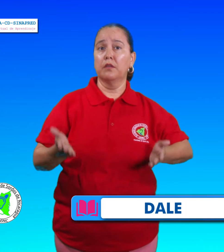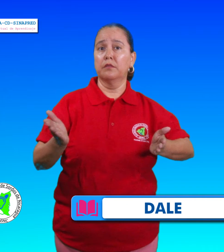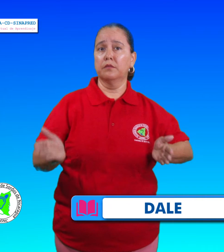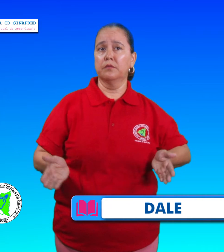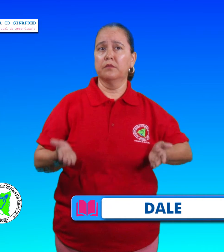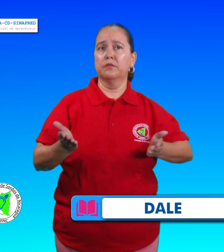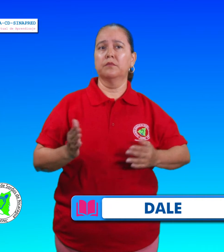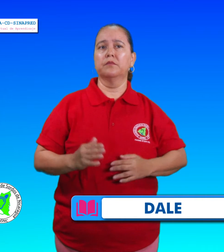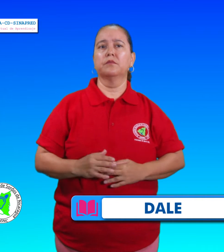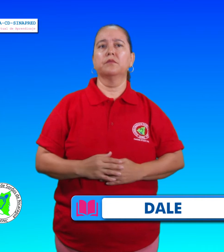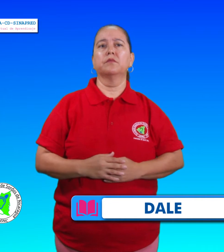Dale.